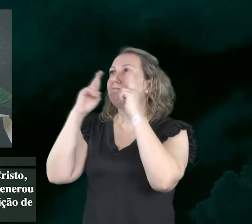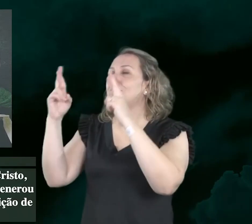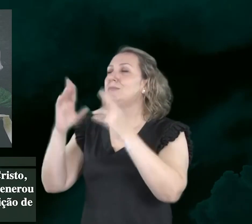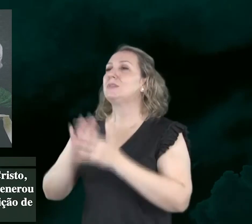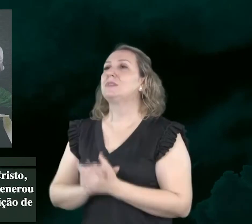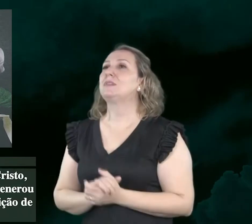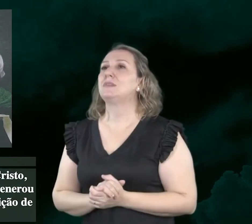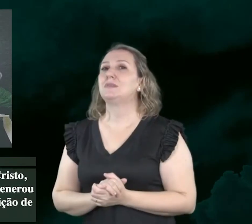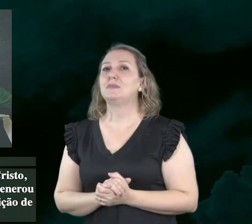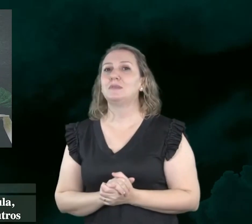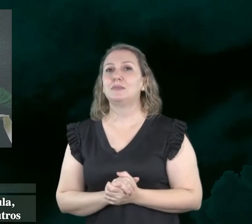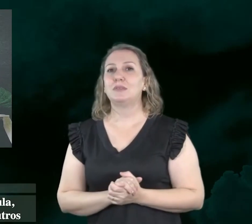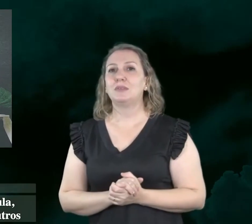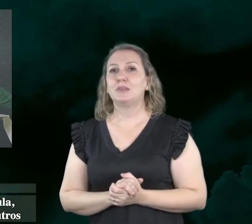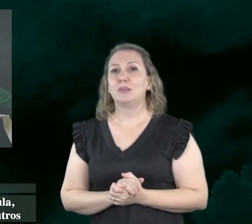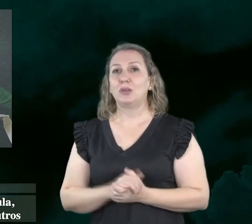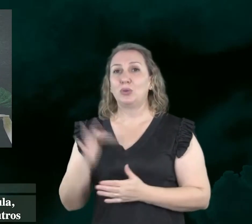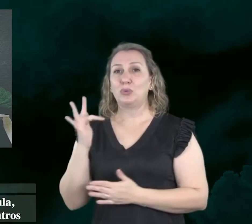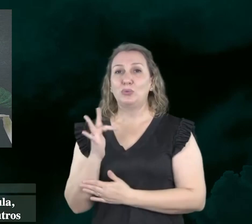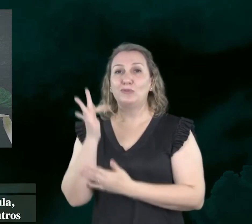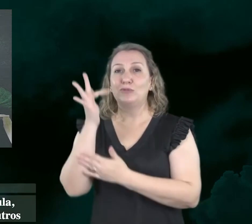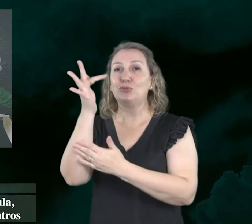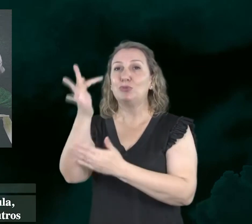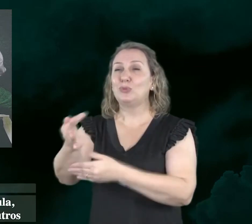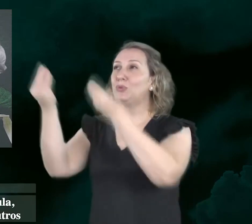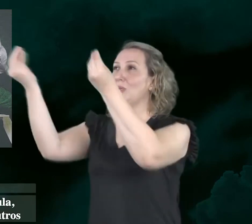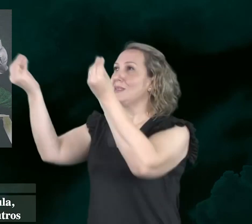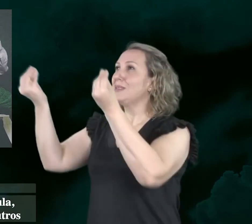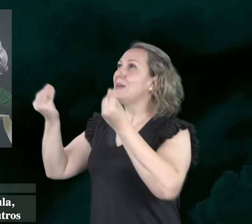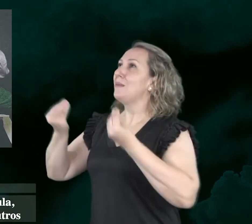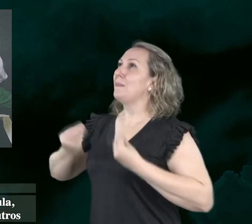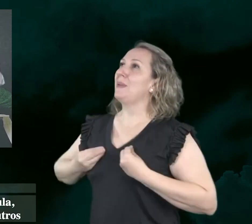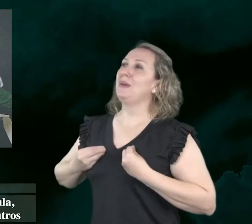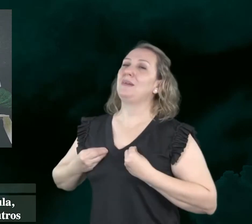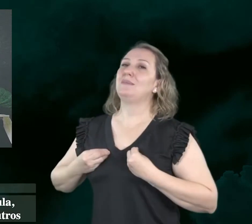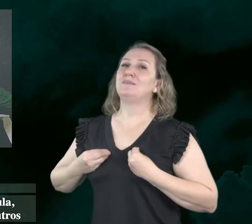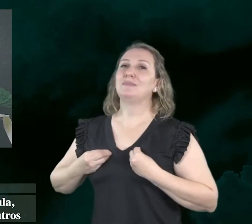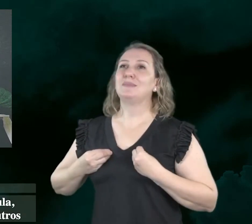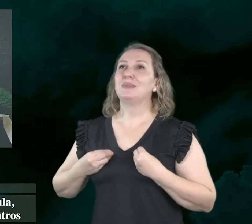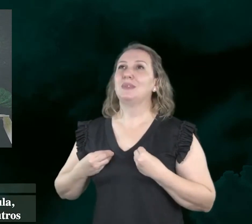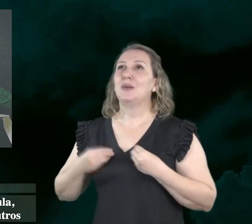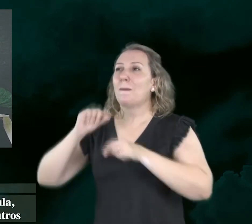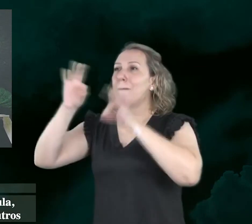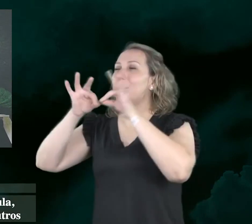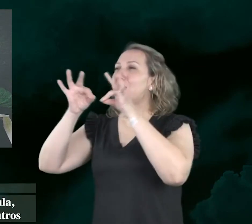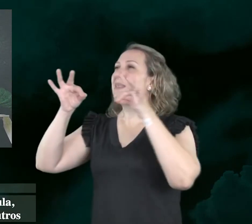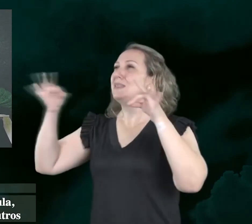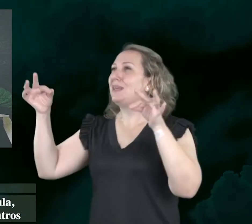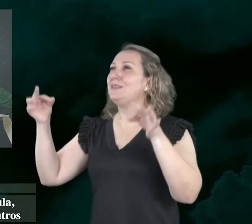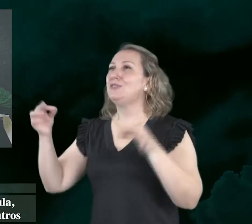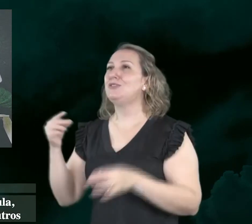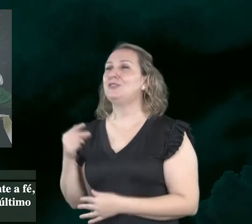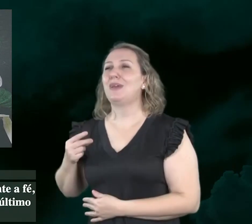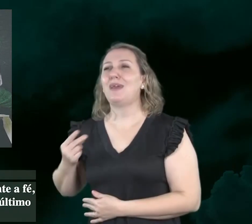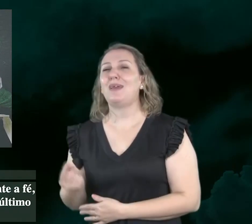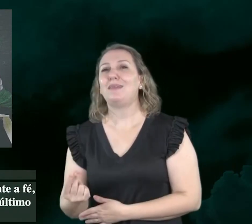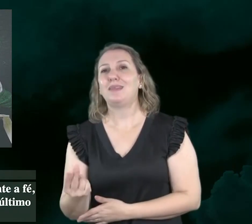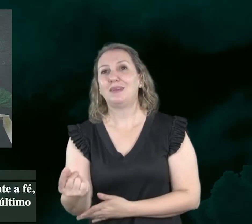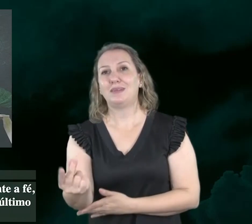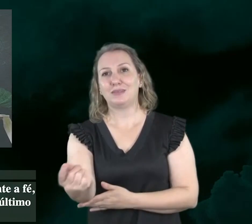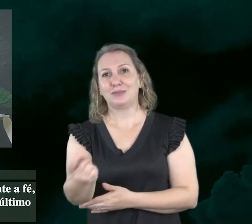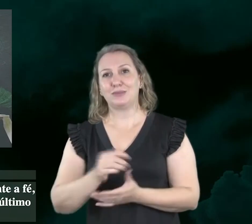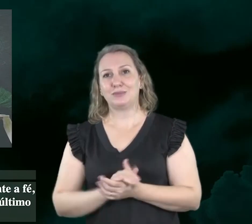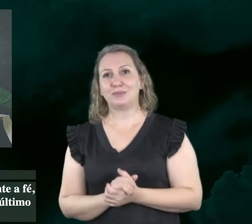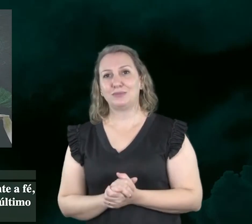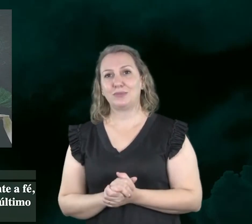nossa esperança, sem mácula, imarcessível, reservada nos céus para vós outros, que sois guardados pelo